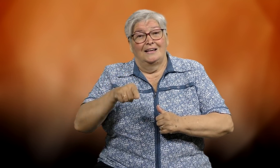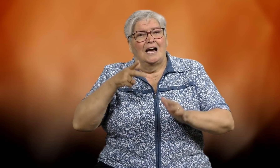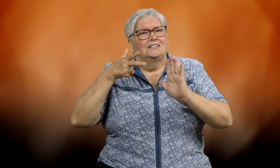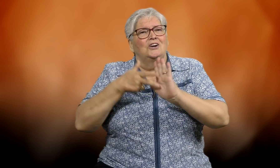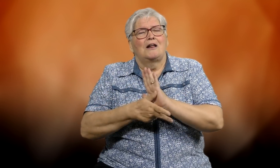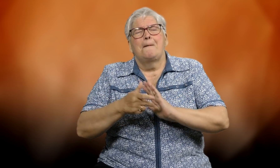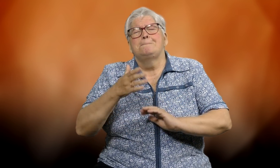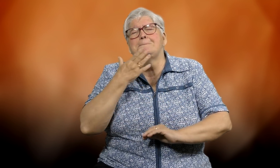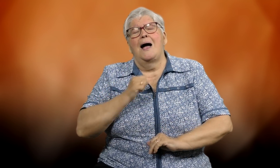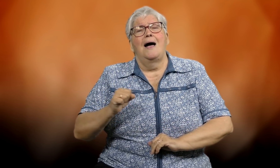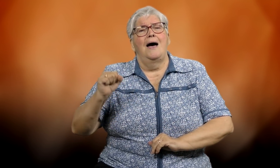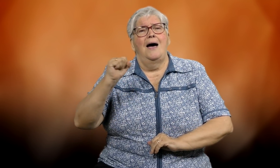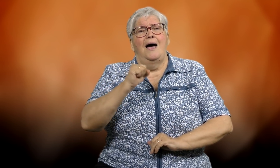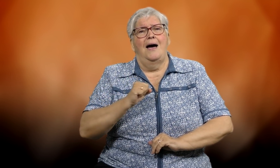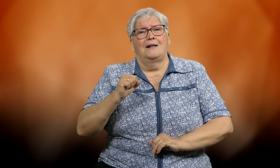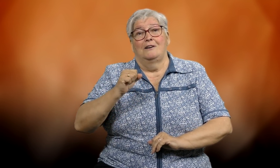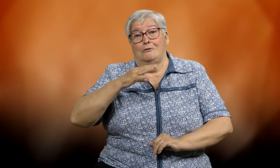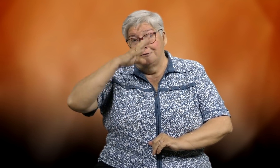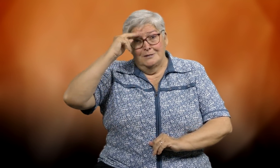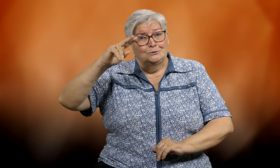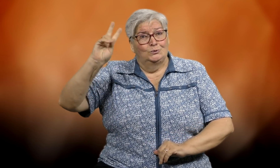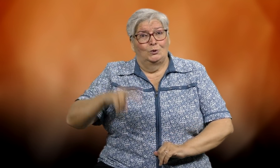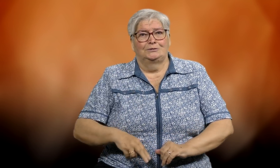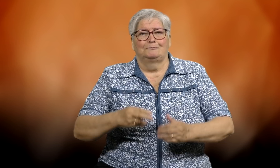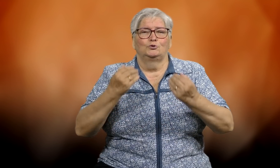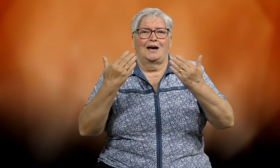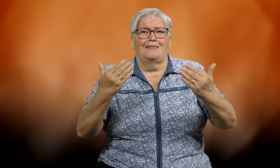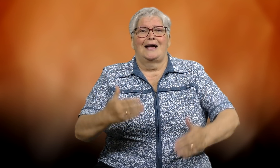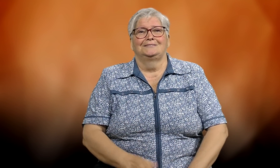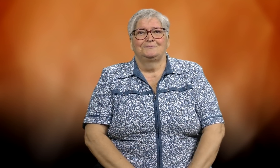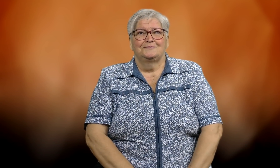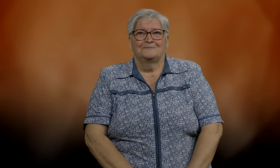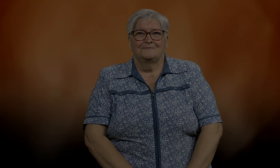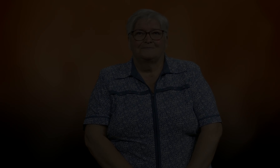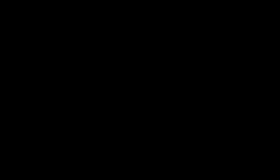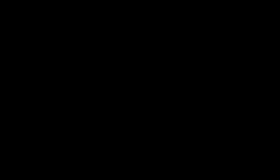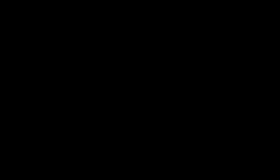poder ajudar i ha sigut una història meravellosa que no oblidaré mai. Moltes gràcies.